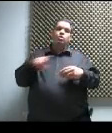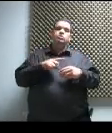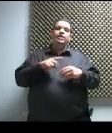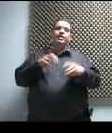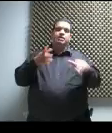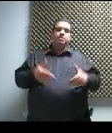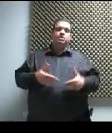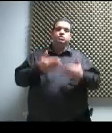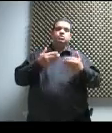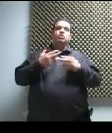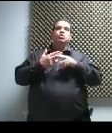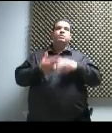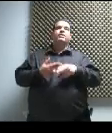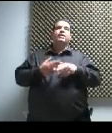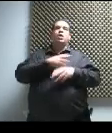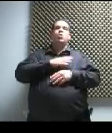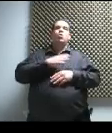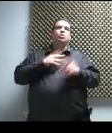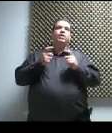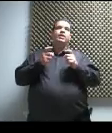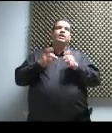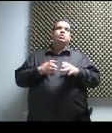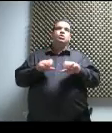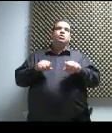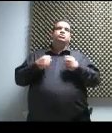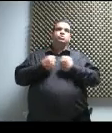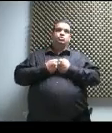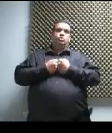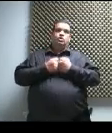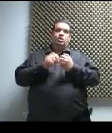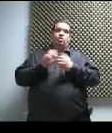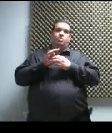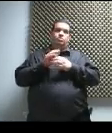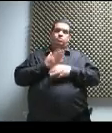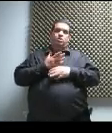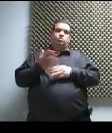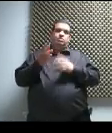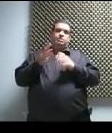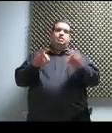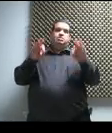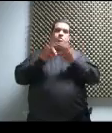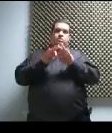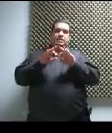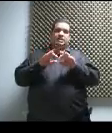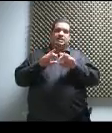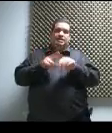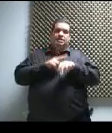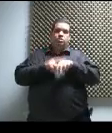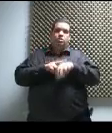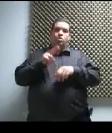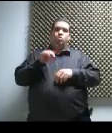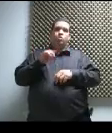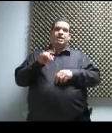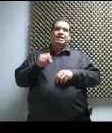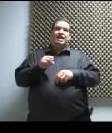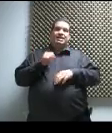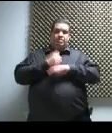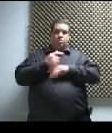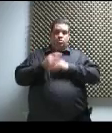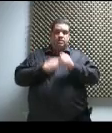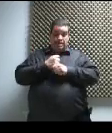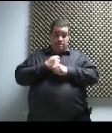la Junta de Directores, de nuestros socios de la cooperativa. Y hay un detalle bien importante. Las Naciones Unidas ha declarado este